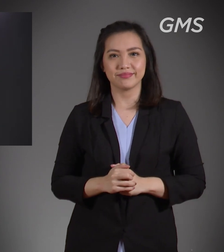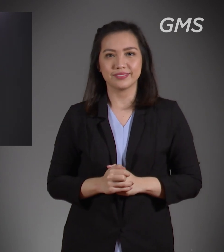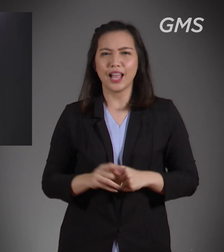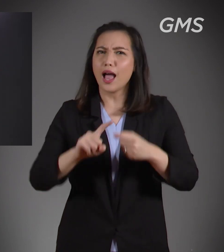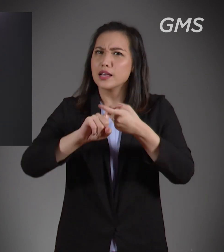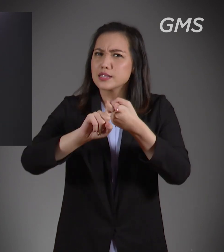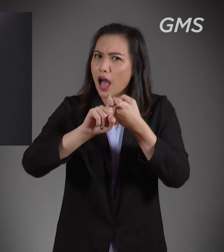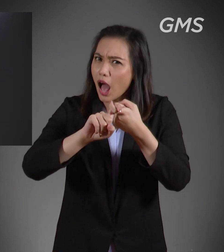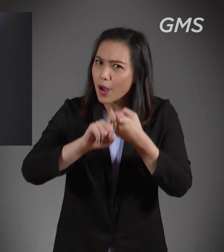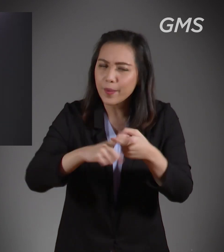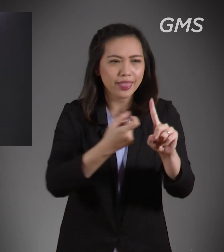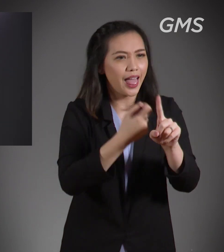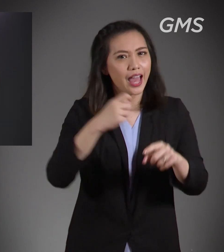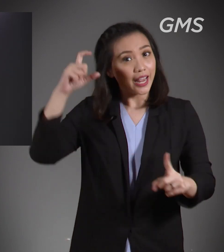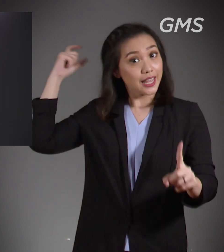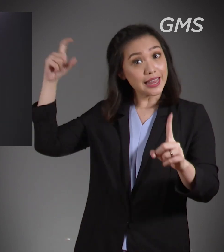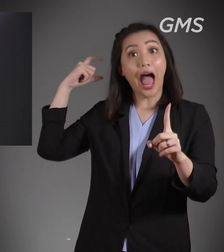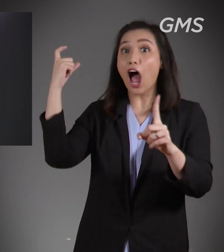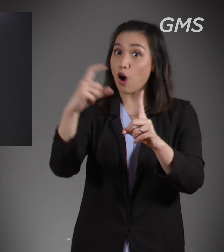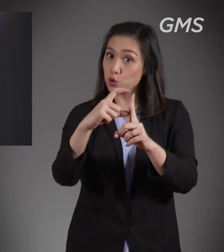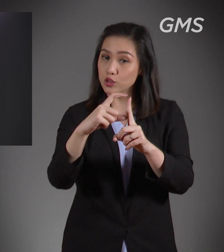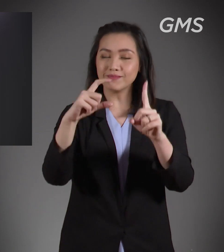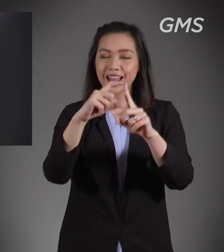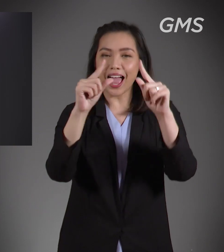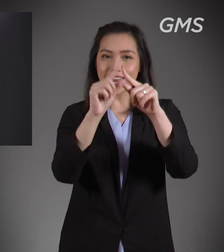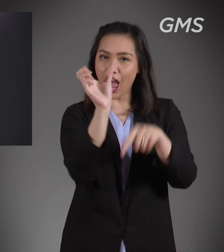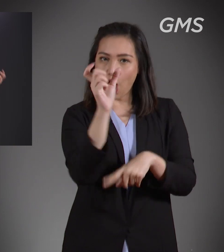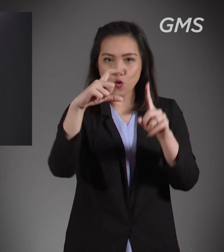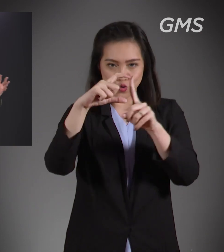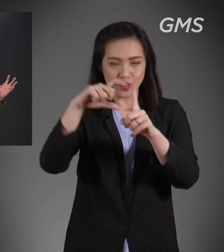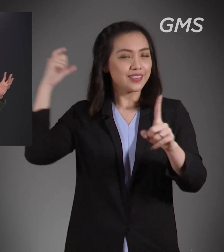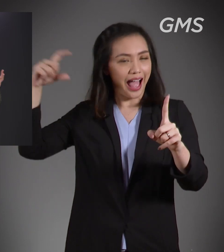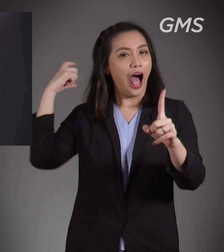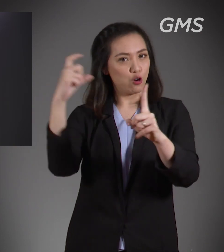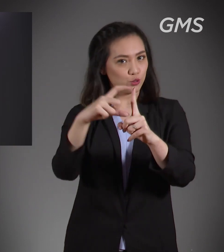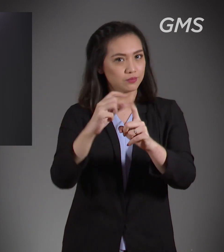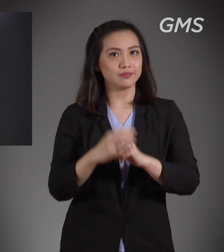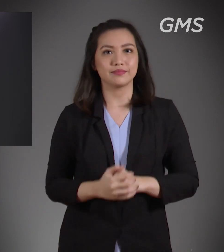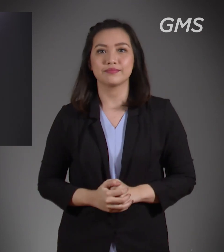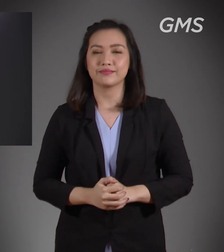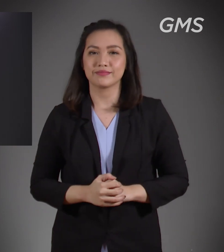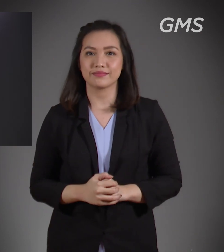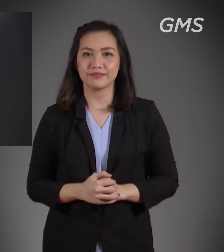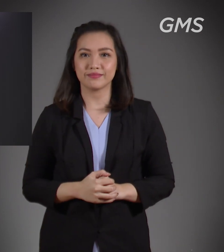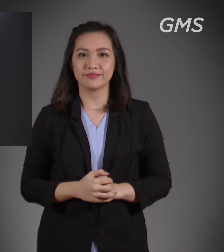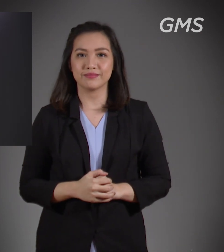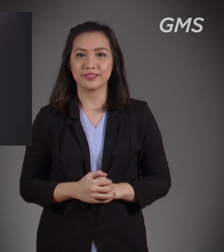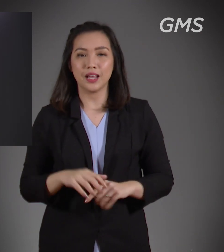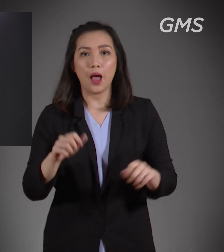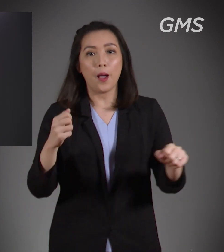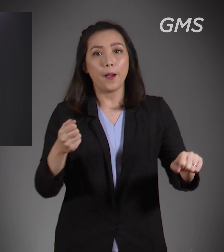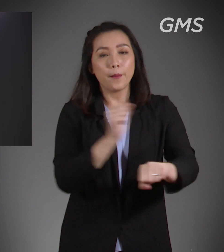Daud dari negara tetangga Hiram, langsung bisa lanjut hubungannya